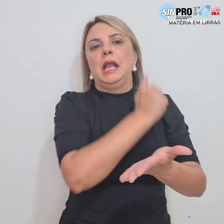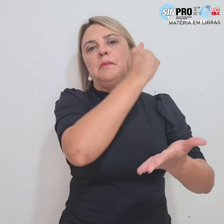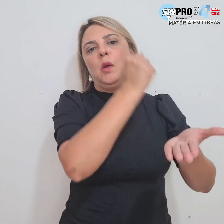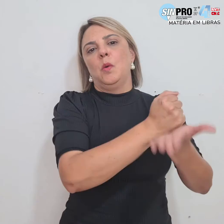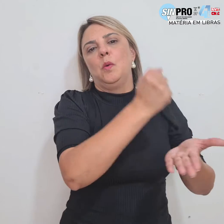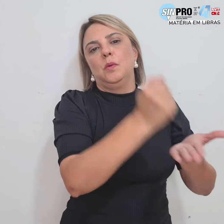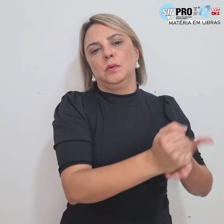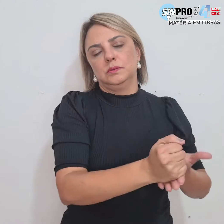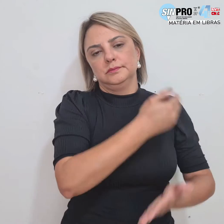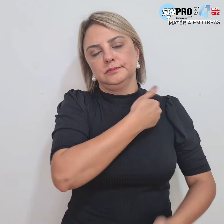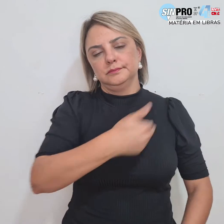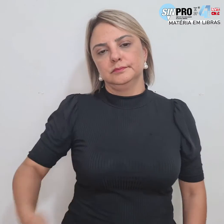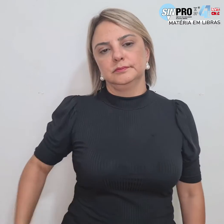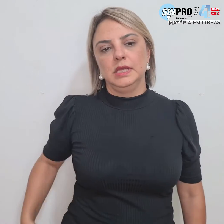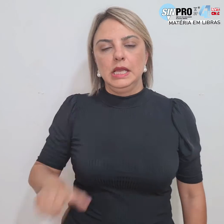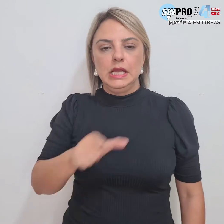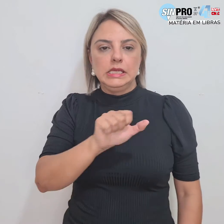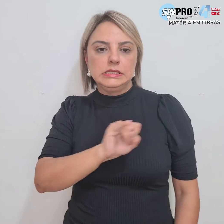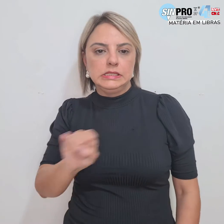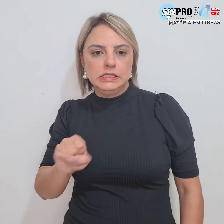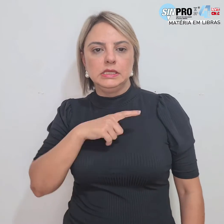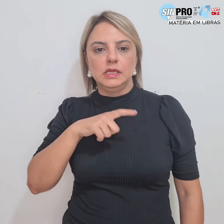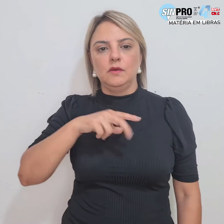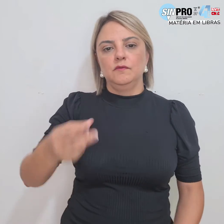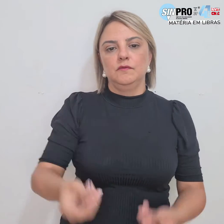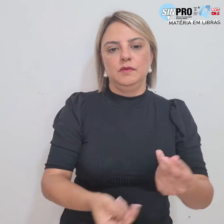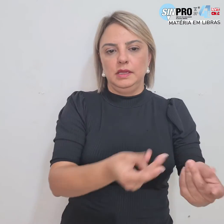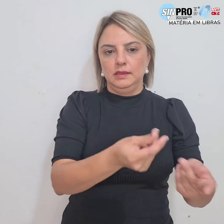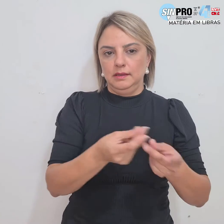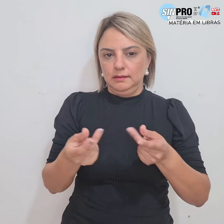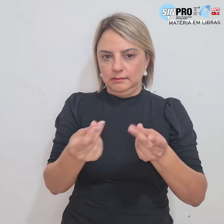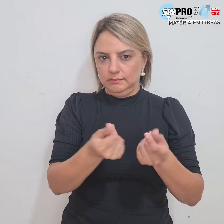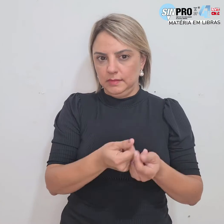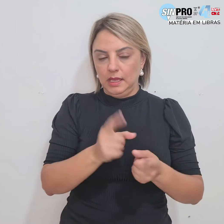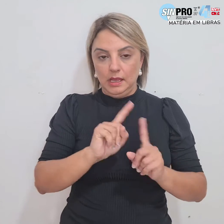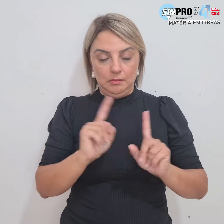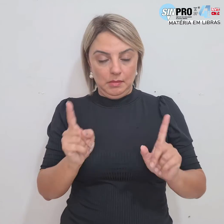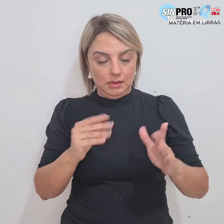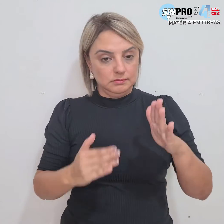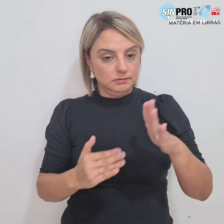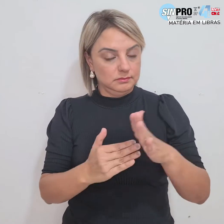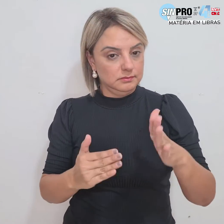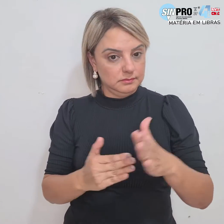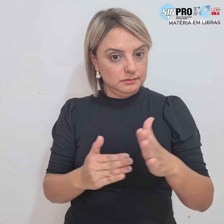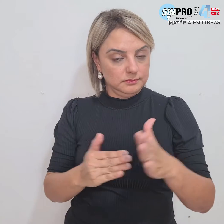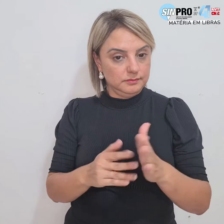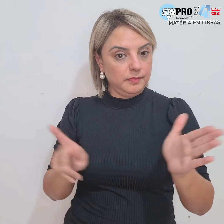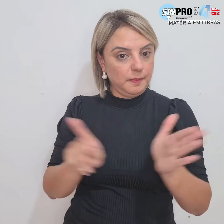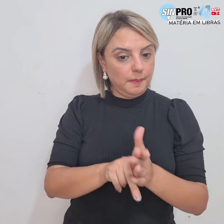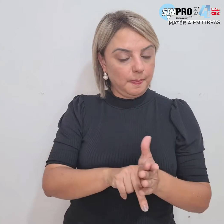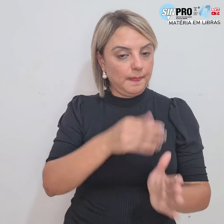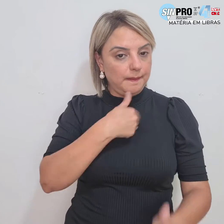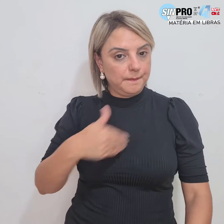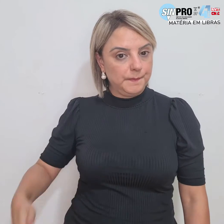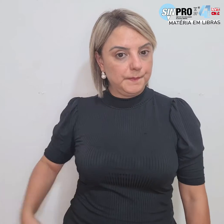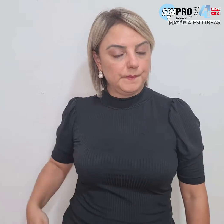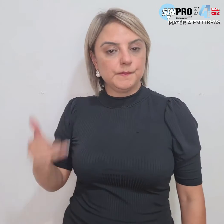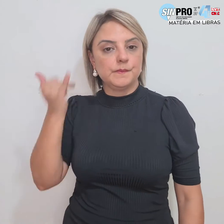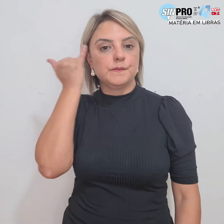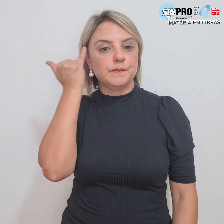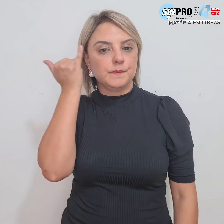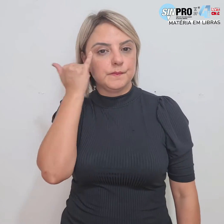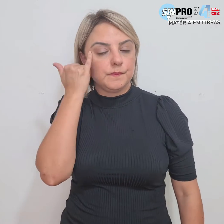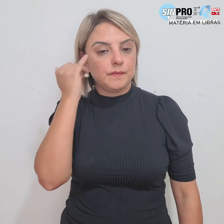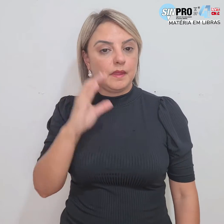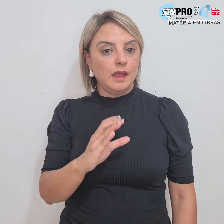cassação do contrato firmado junto à União, caso não haja privatização. Mesmo com todos os obstáculos criados pelo próprio